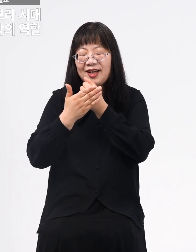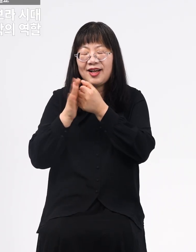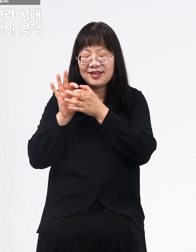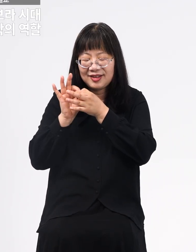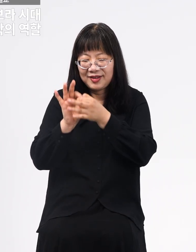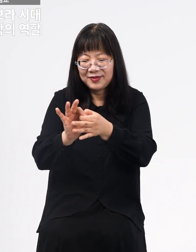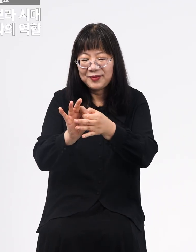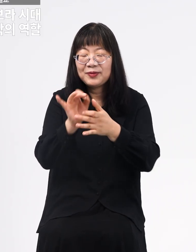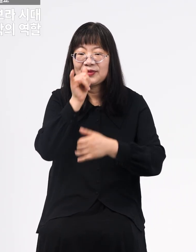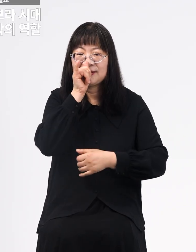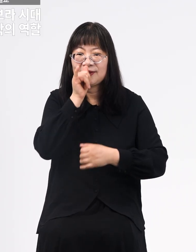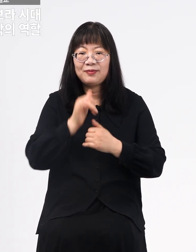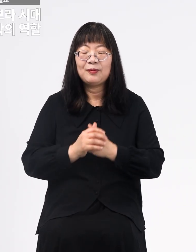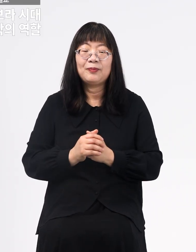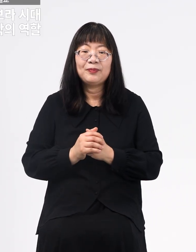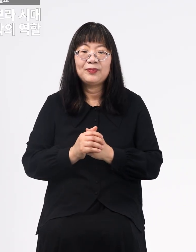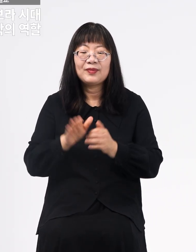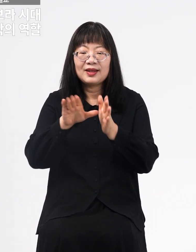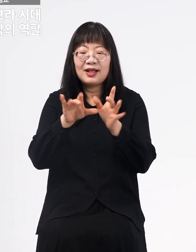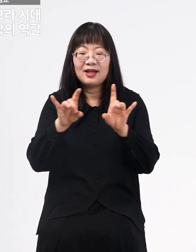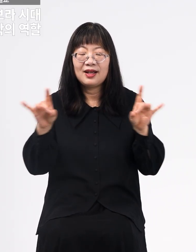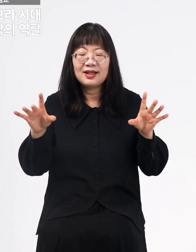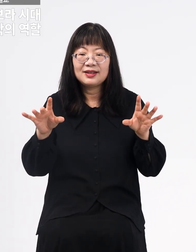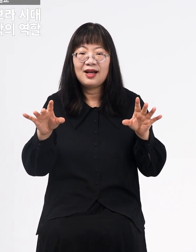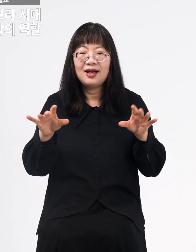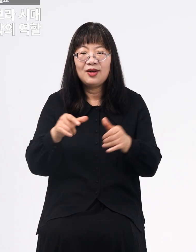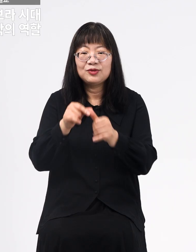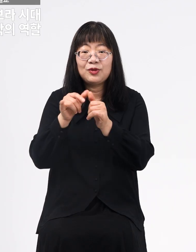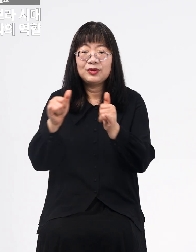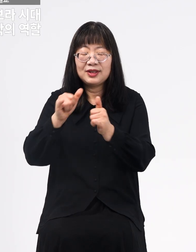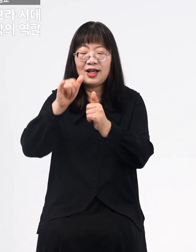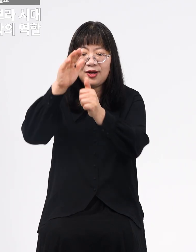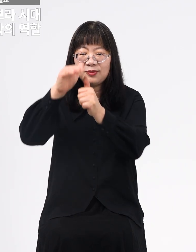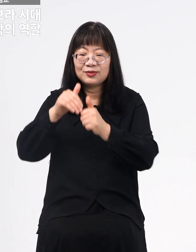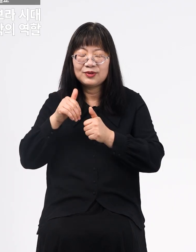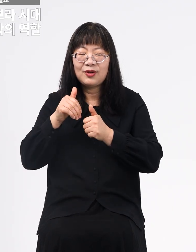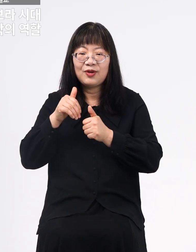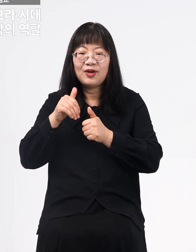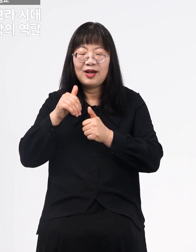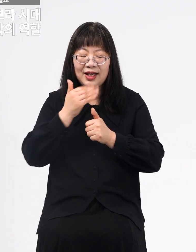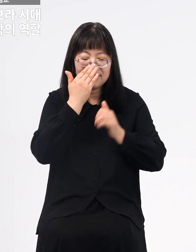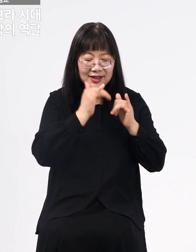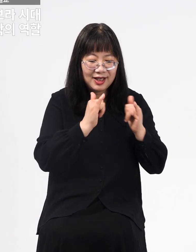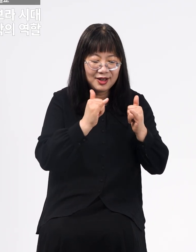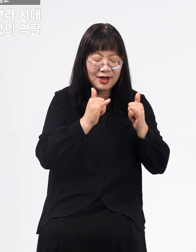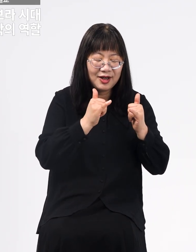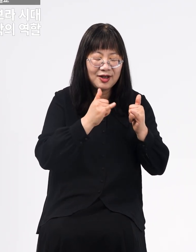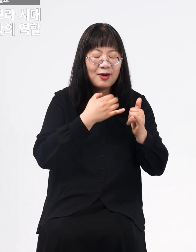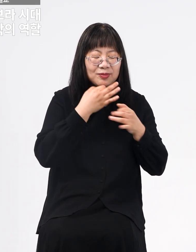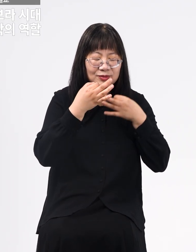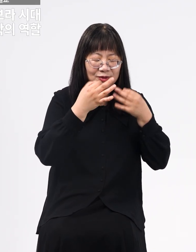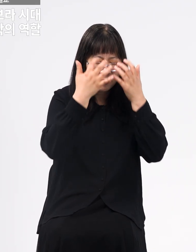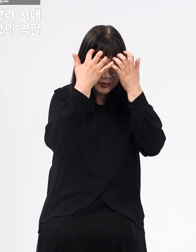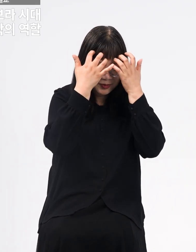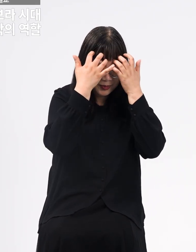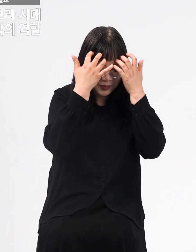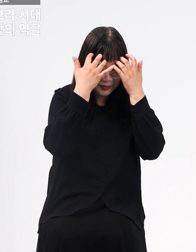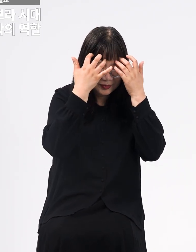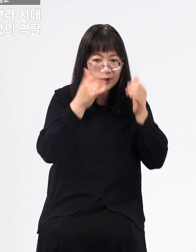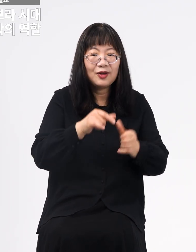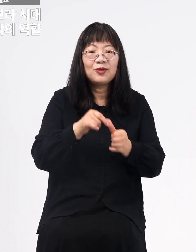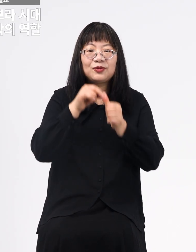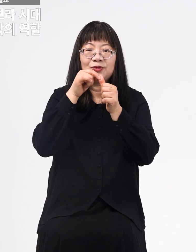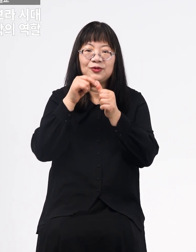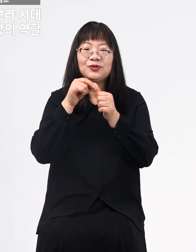됩니다. 그때마다 사사를 세워서 하나님이 이스라엘 백성들의 부르짖음을